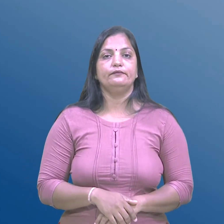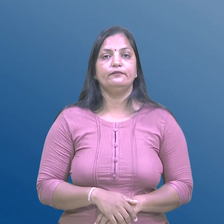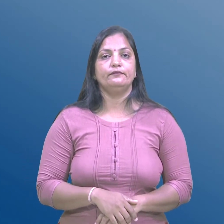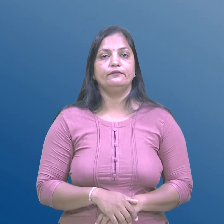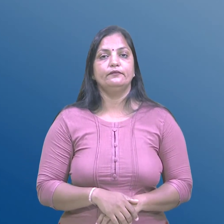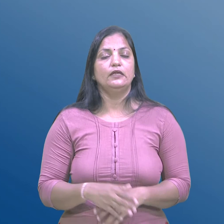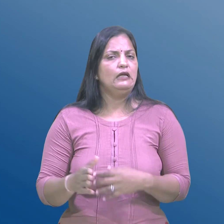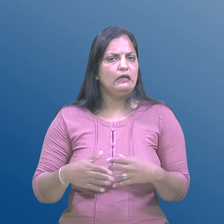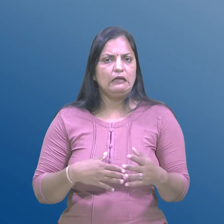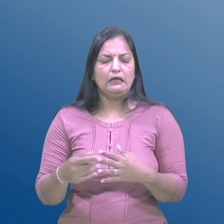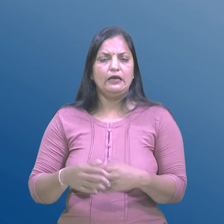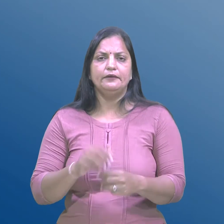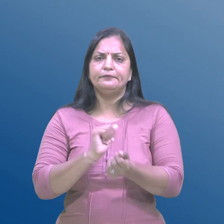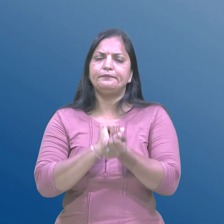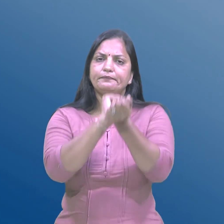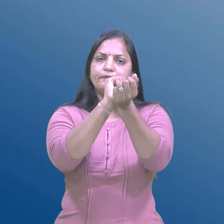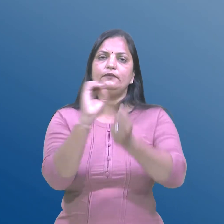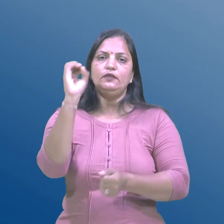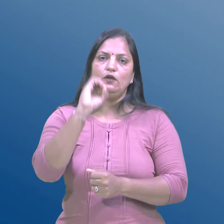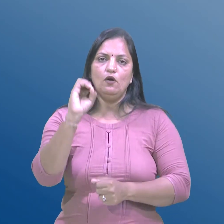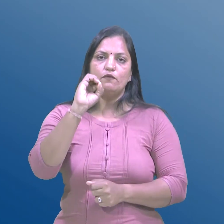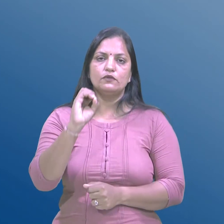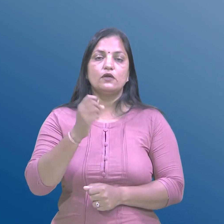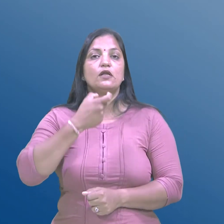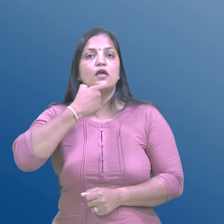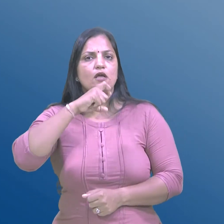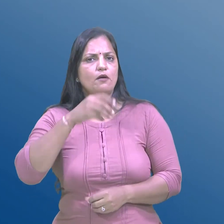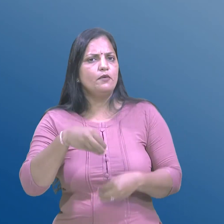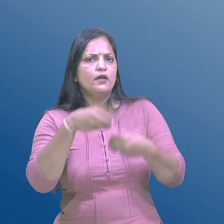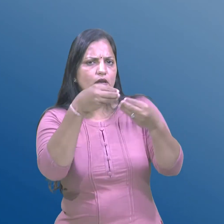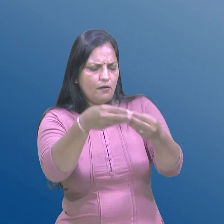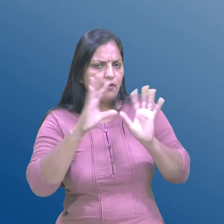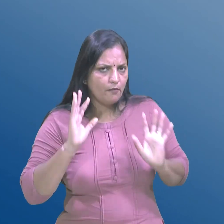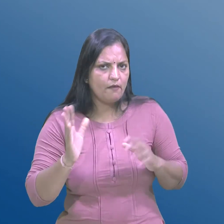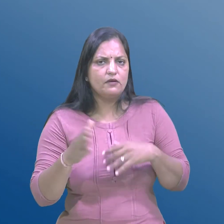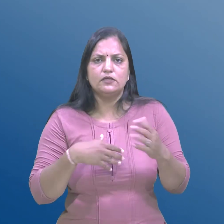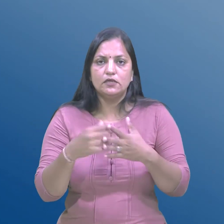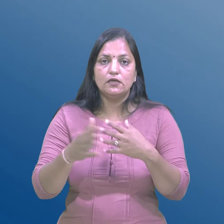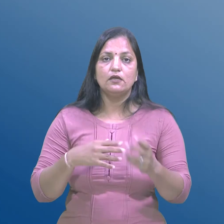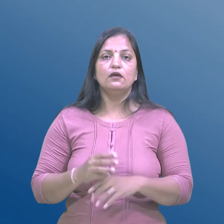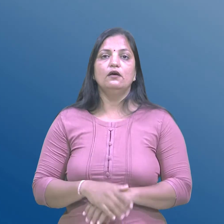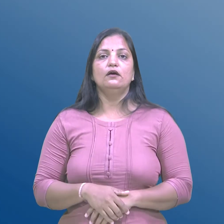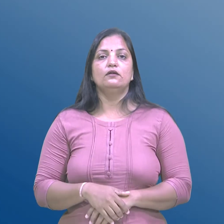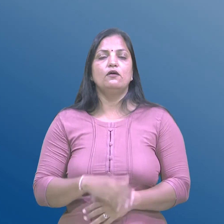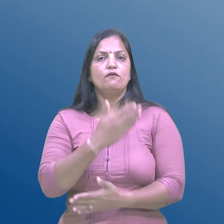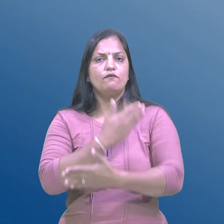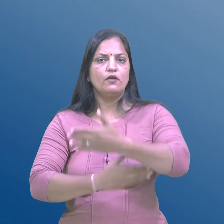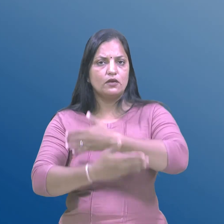કોઈ પણ પોલીસ અધિકારી જેમને આવી ફરિયાદ મળે છે અથવા વિકલાંગતા ધરાવતી વ્યક્તિ